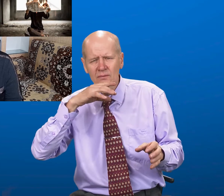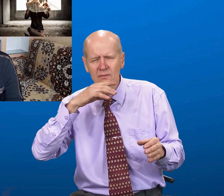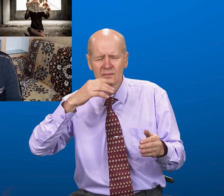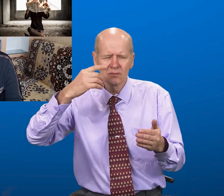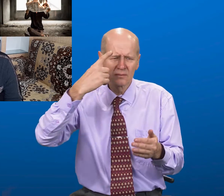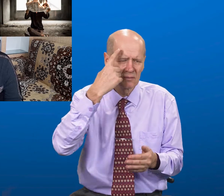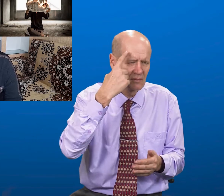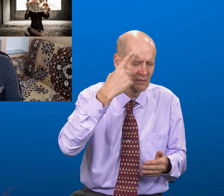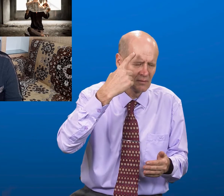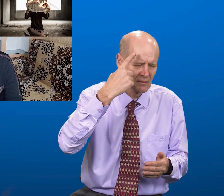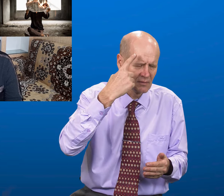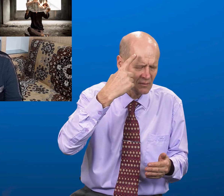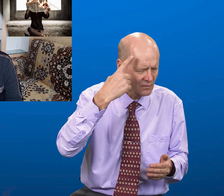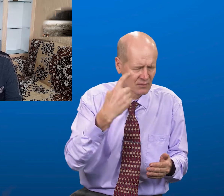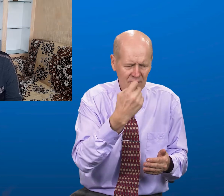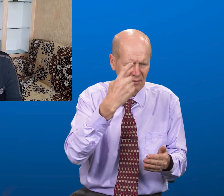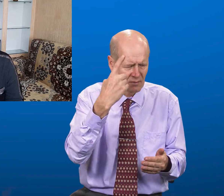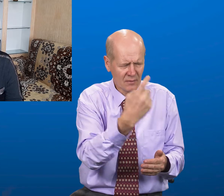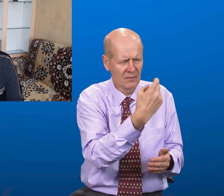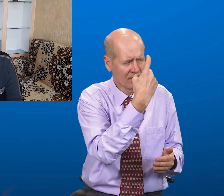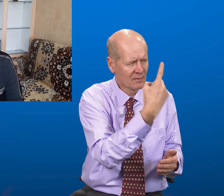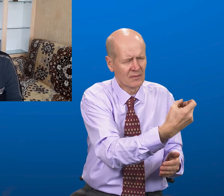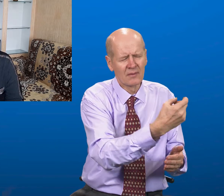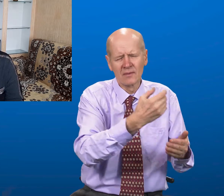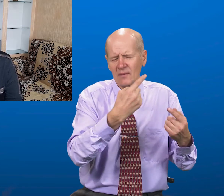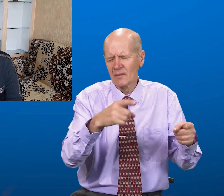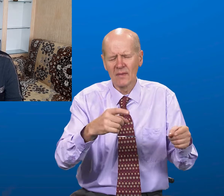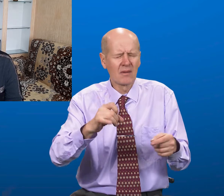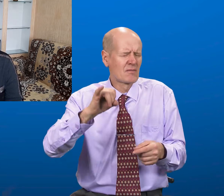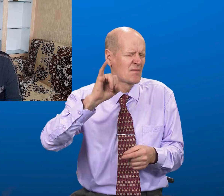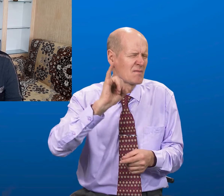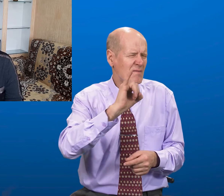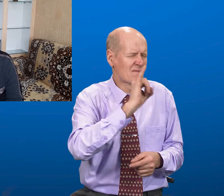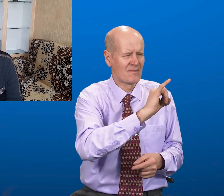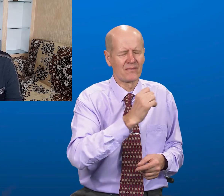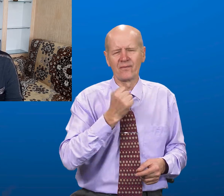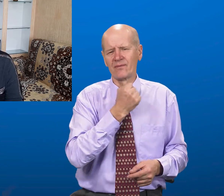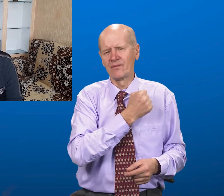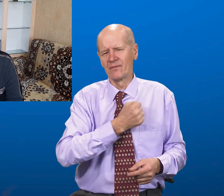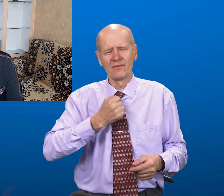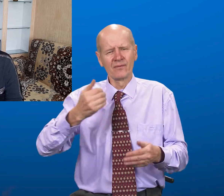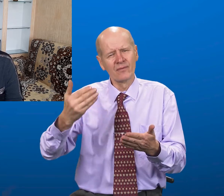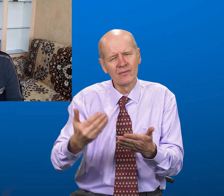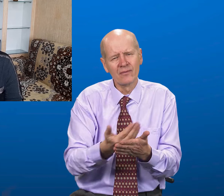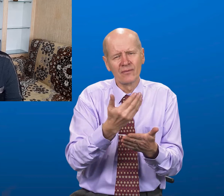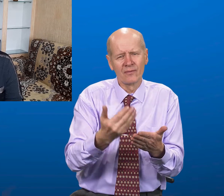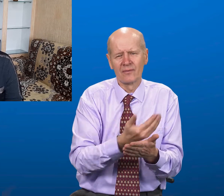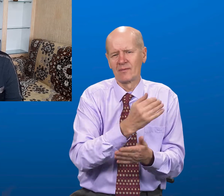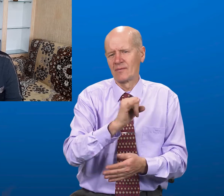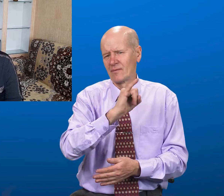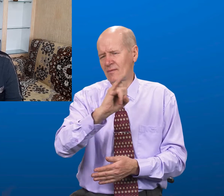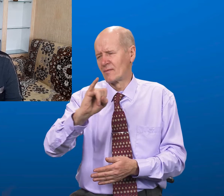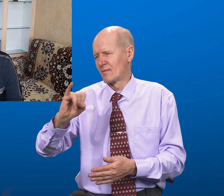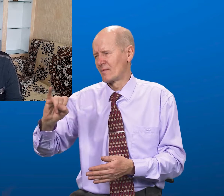ли? И, возможно, весть о грядущем суде, весть о скором втором пришествии Христа, она